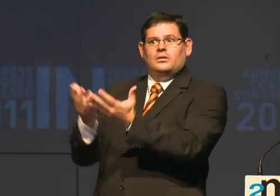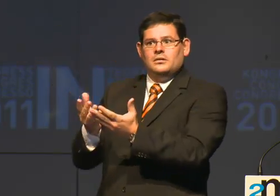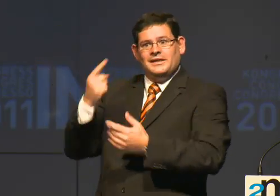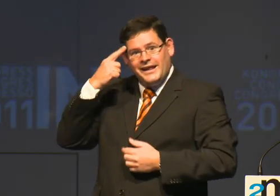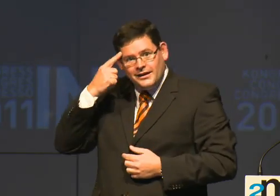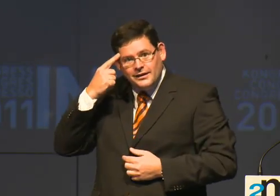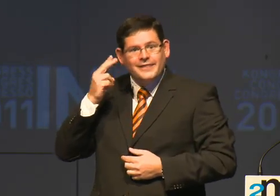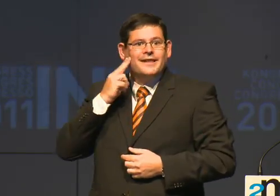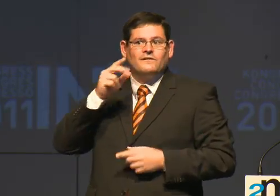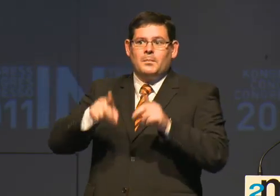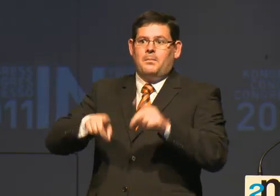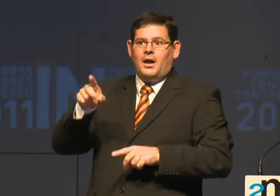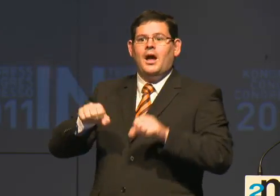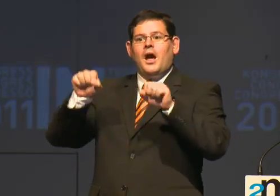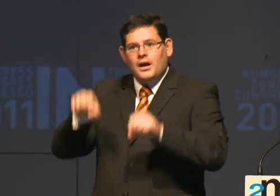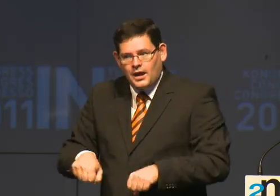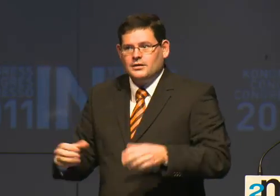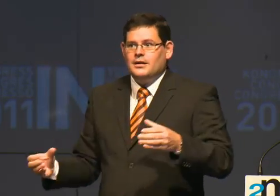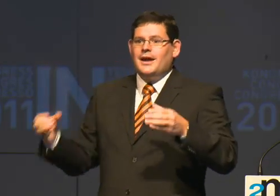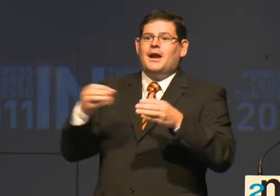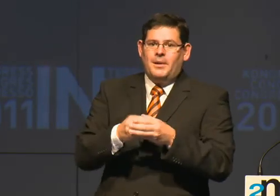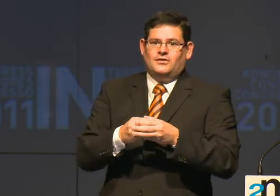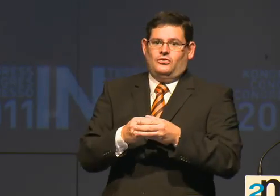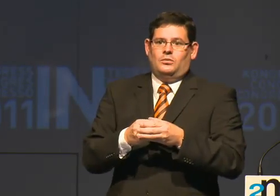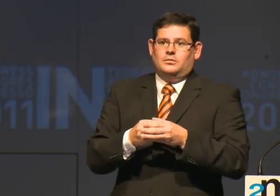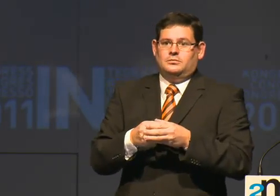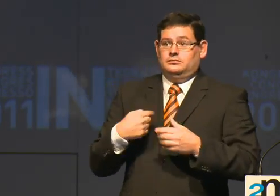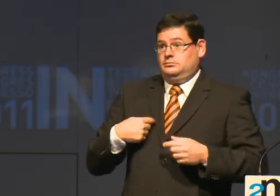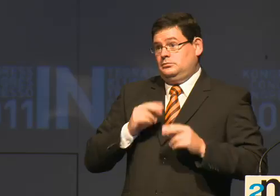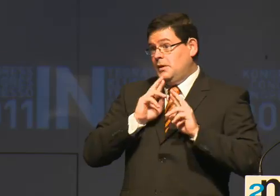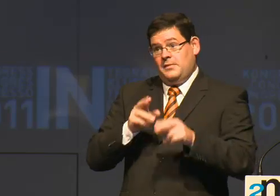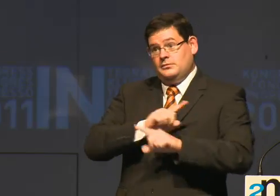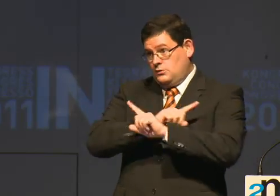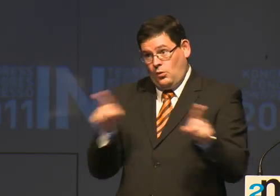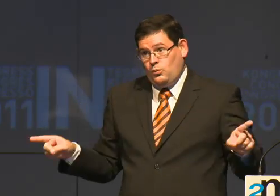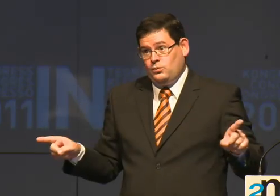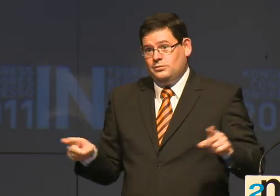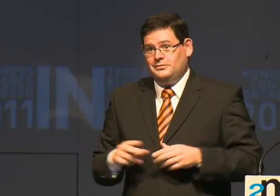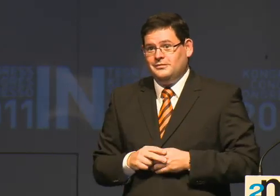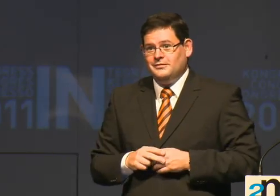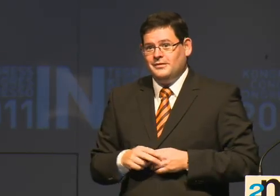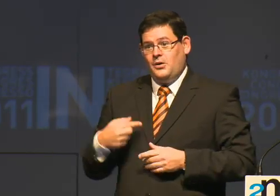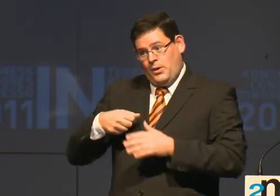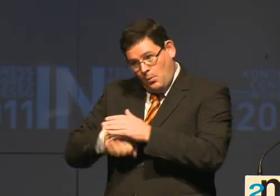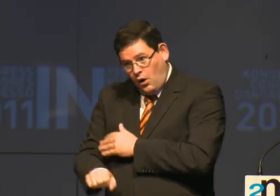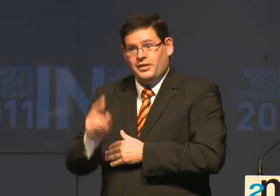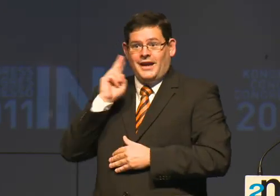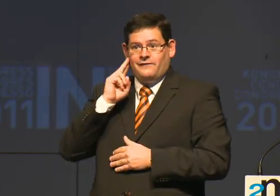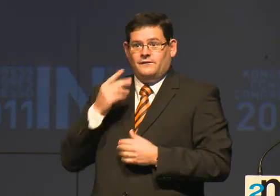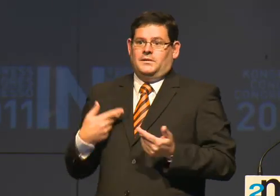à la réadaptation. Et partout dans le monde, on se dit que les sourds ont le droit à réussir. Pas partout, bien sûr,